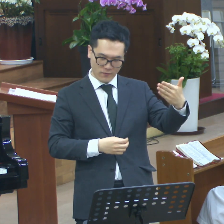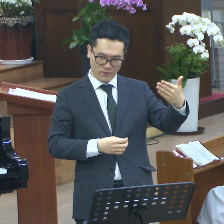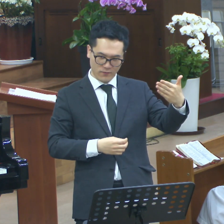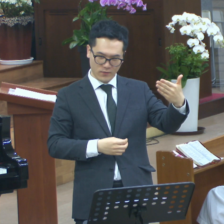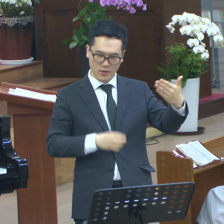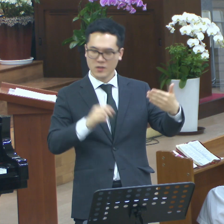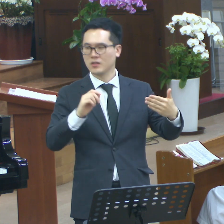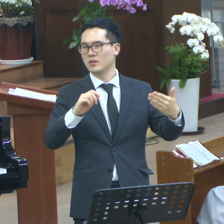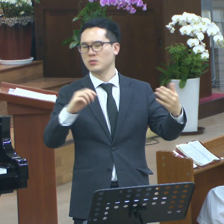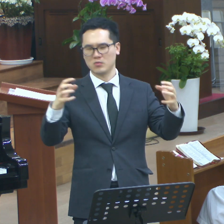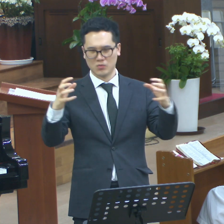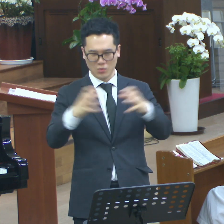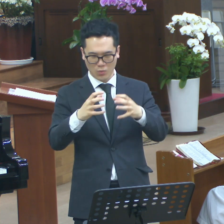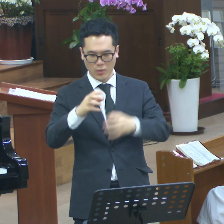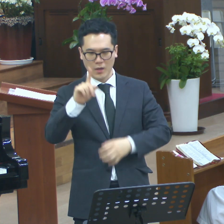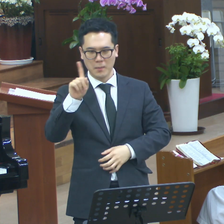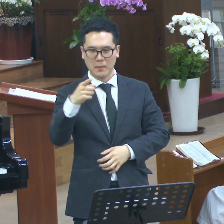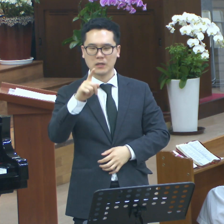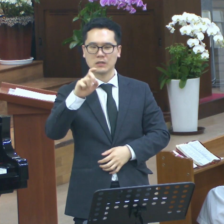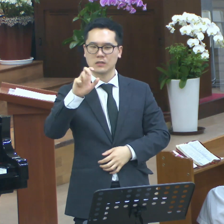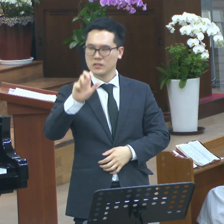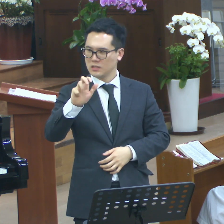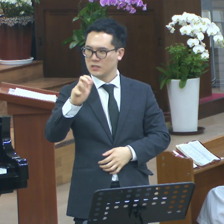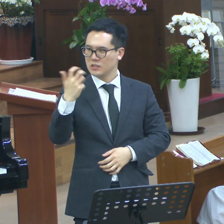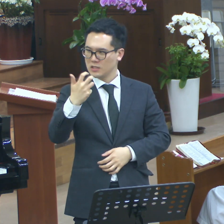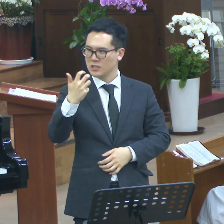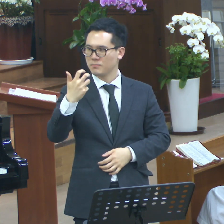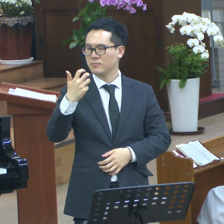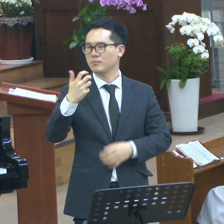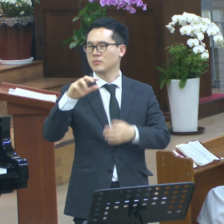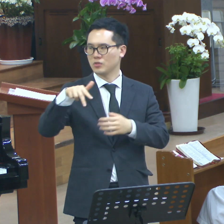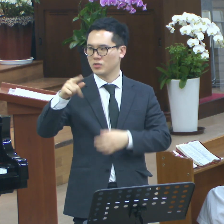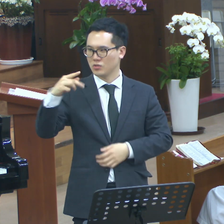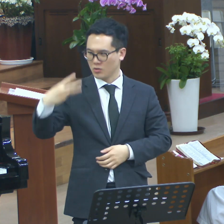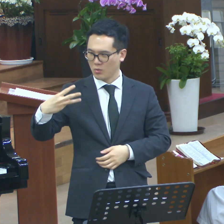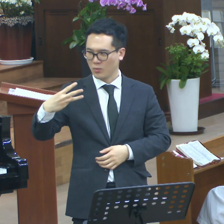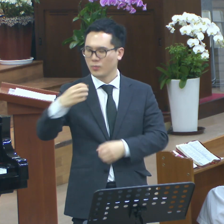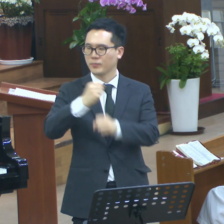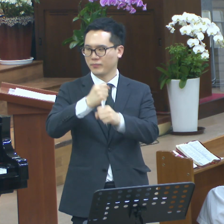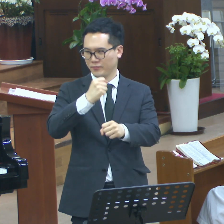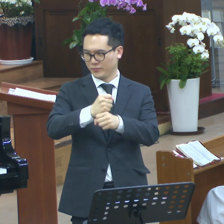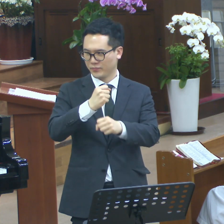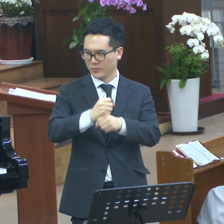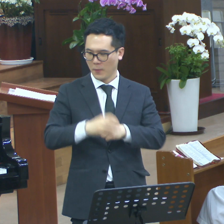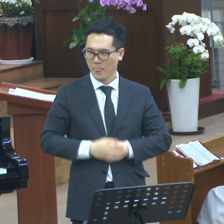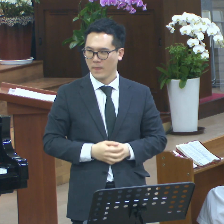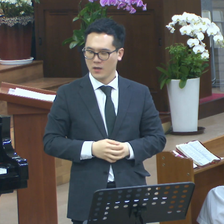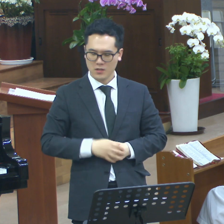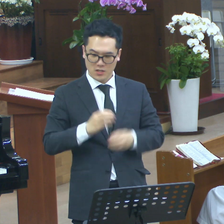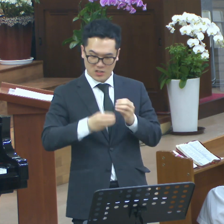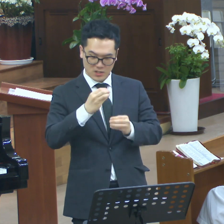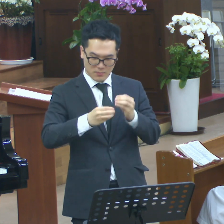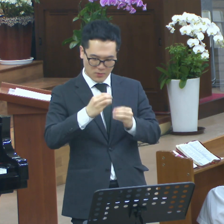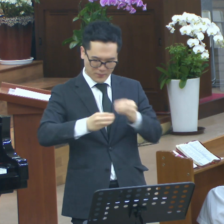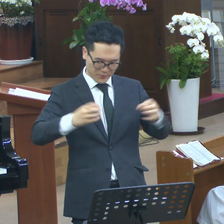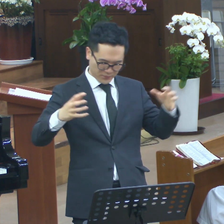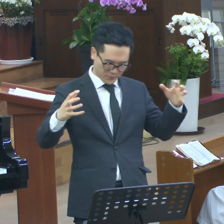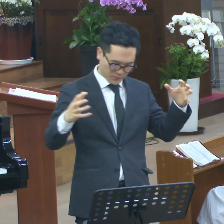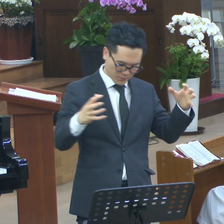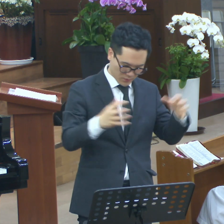있습니다. 시편 어디에서도 119편이 보이고 119편의 사상은 모든 시편과 연결되어 있다.